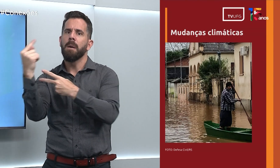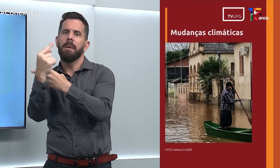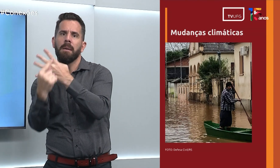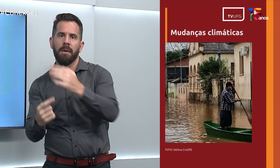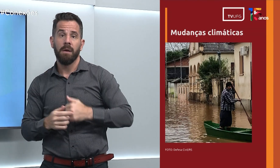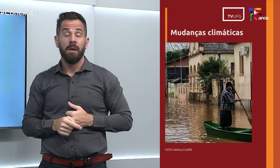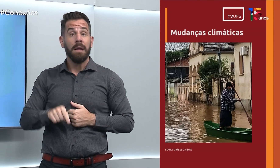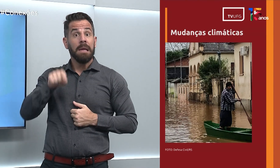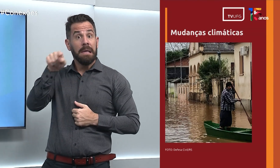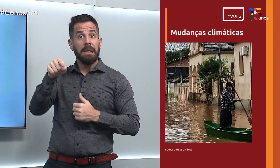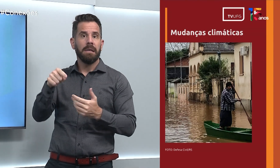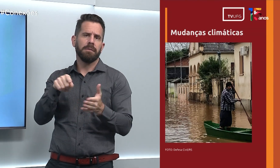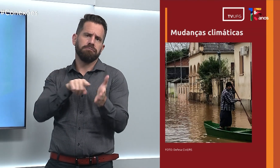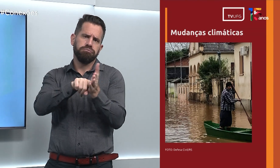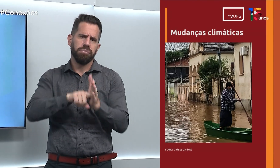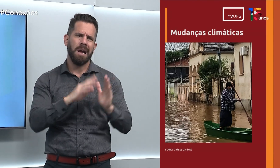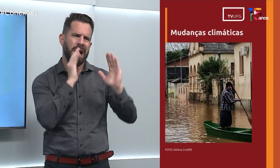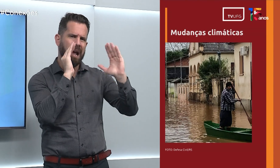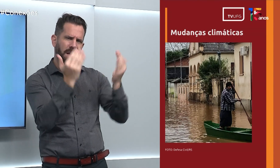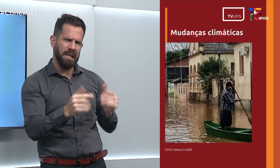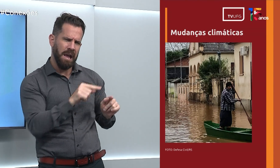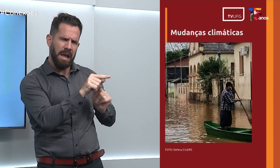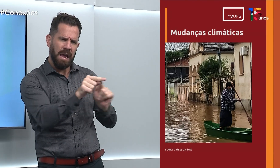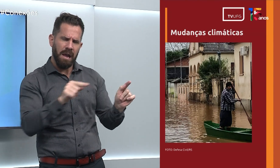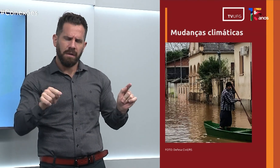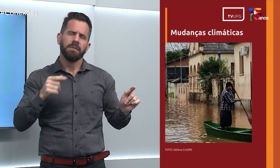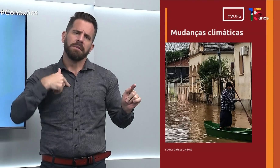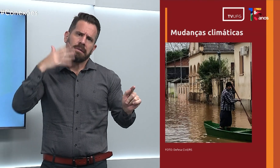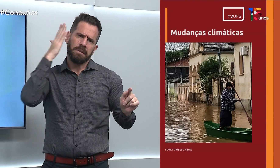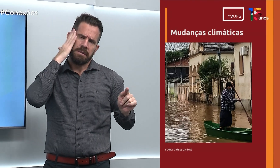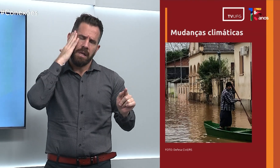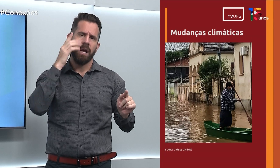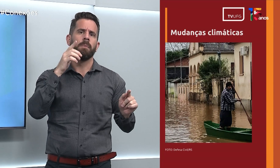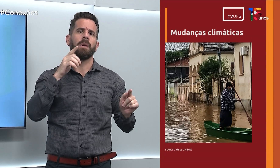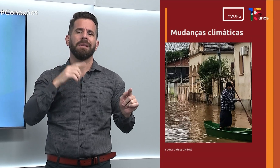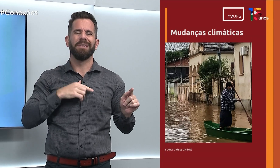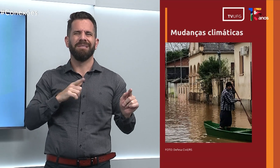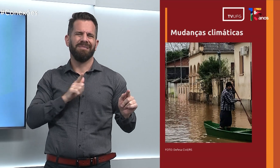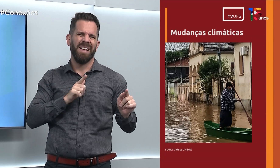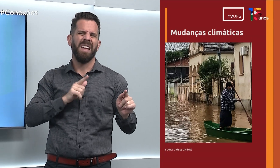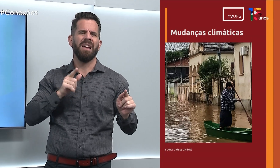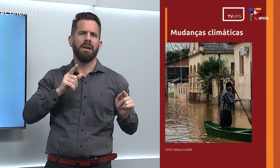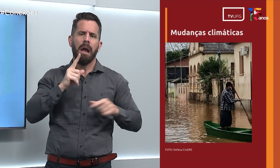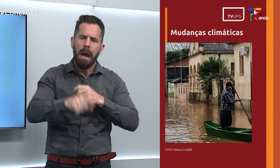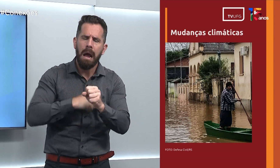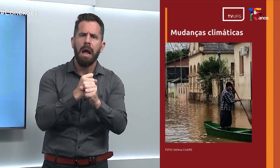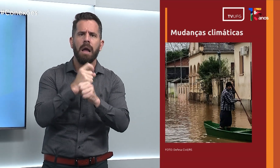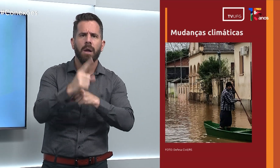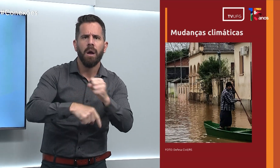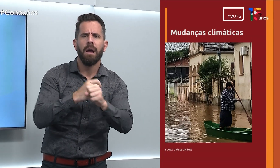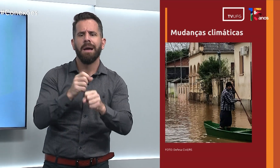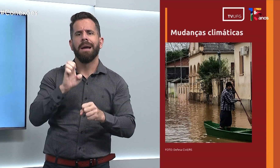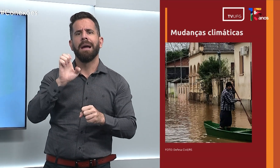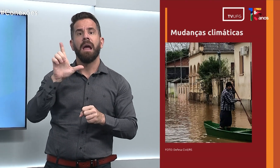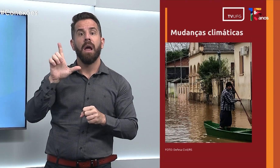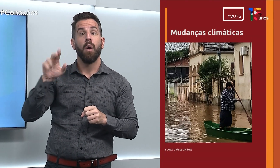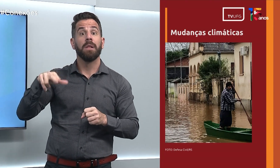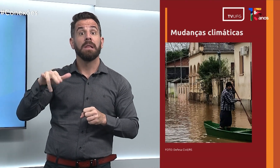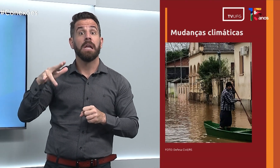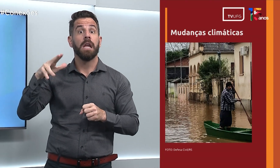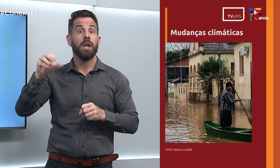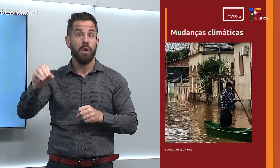fenômeno natural, que ocorre todos os anos, o El Niño, também influenciou na ocorrência